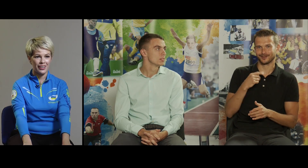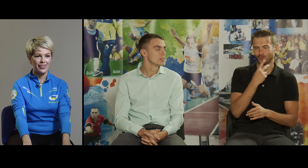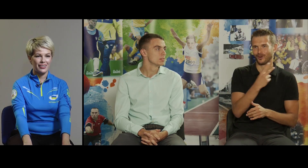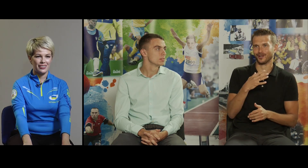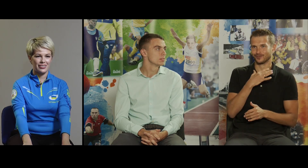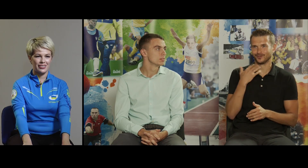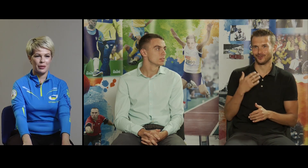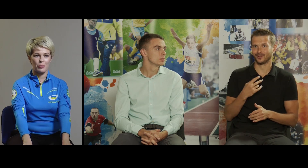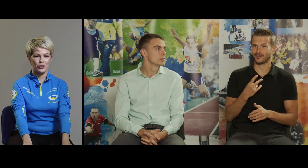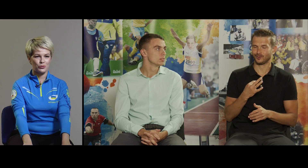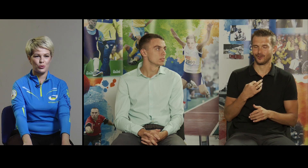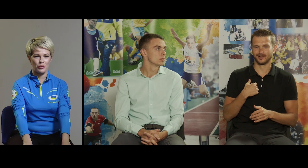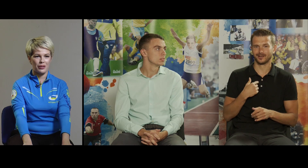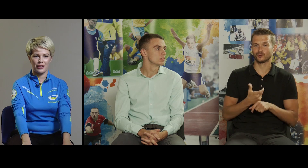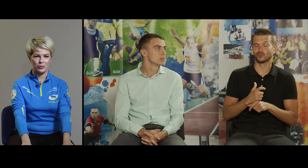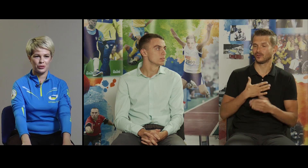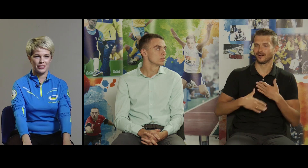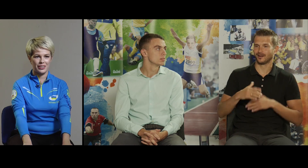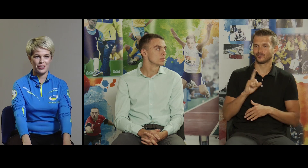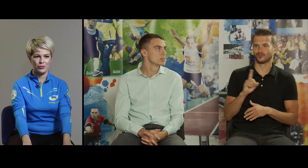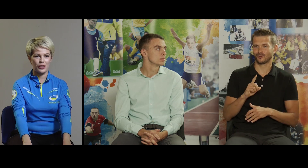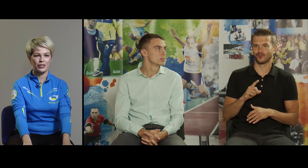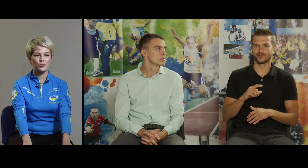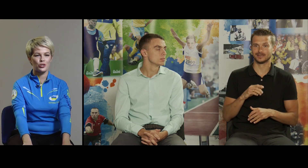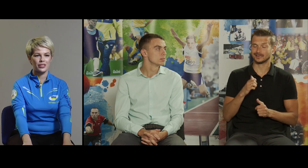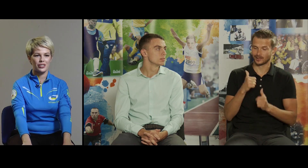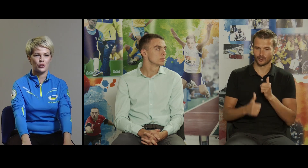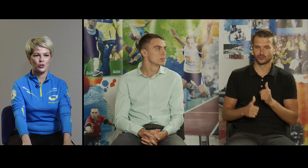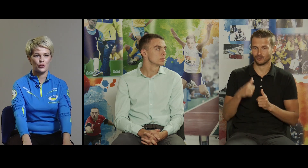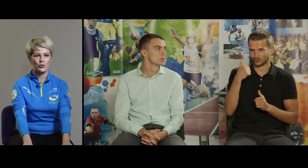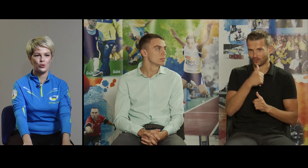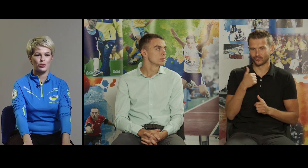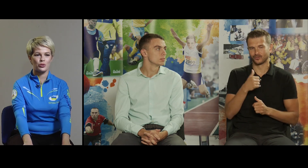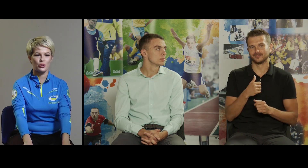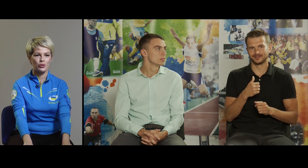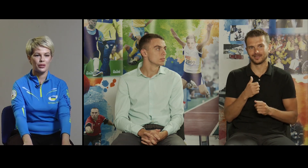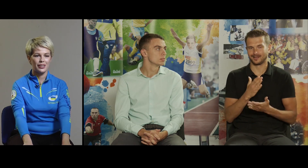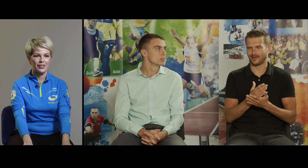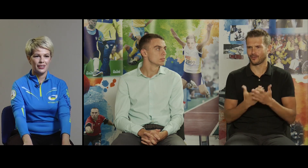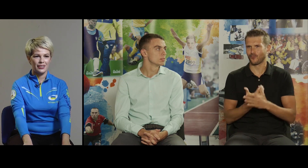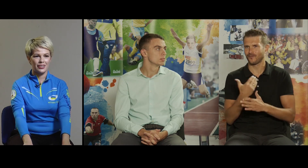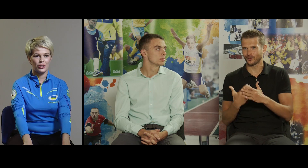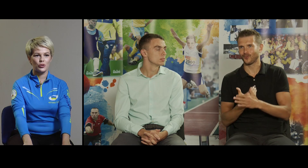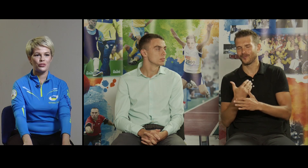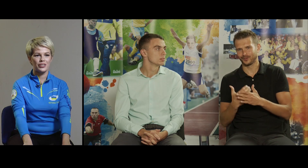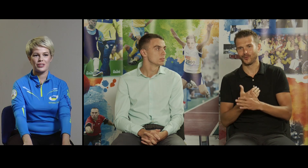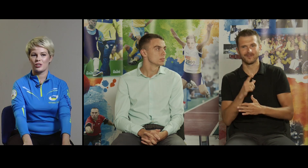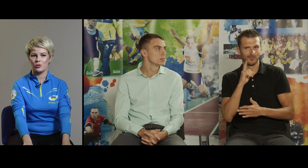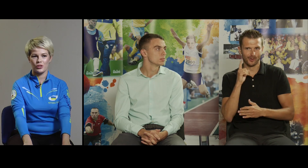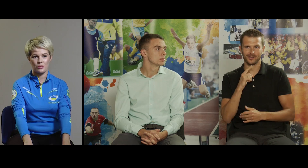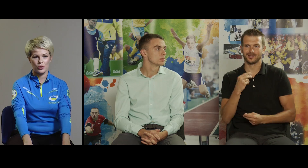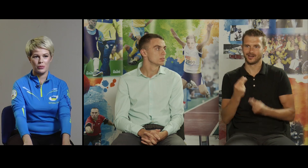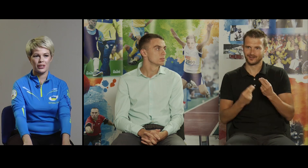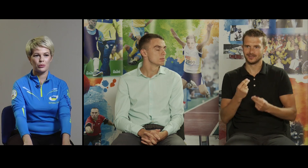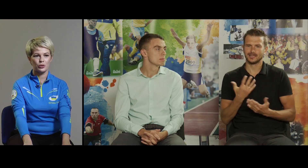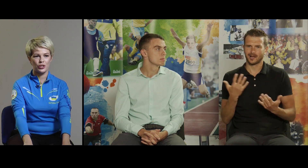збірній, я побачив дуже багато молодих гравців нових, але я дуже радію, що з кожним роком є нові і